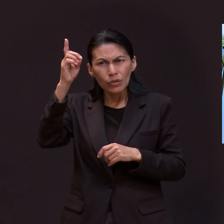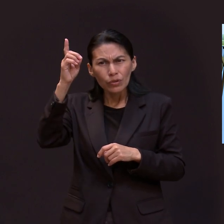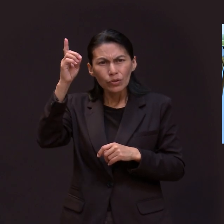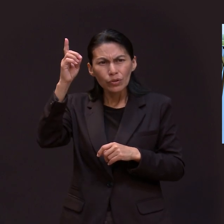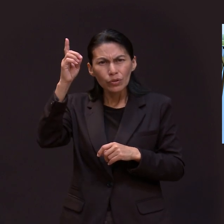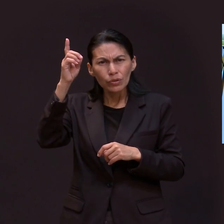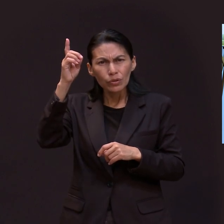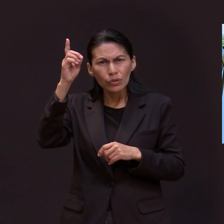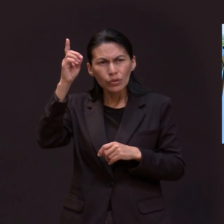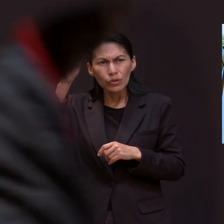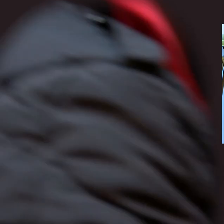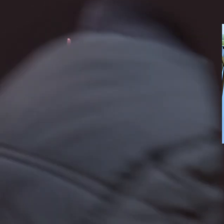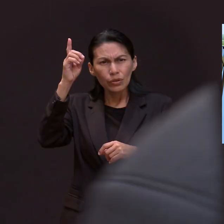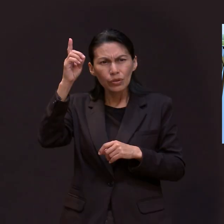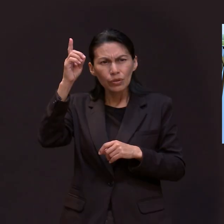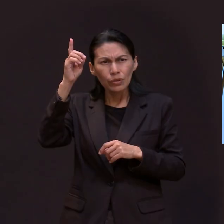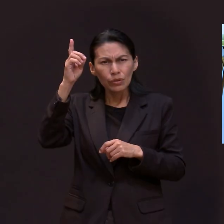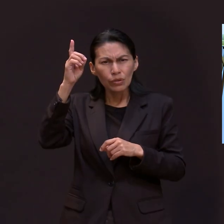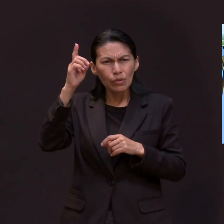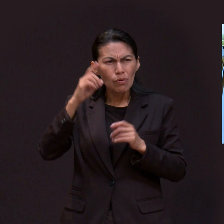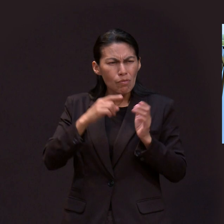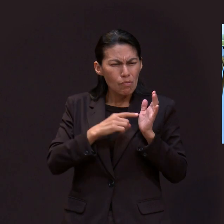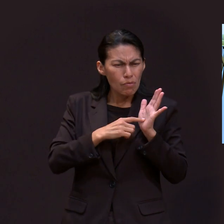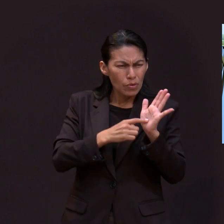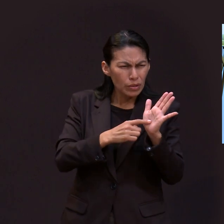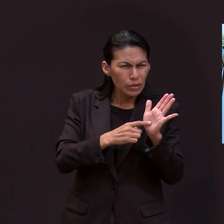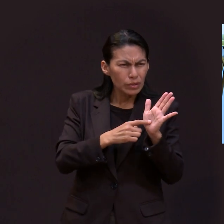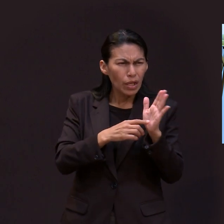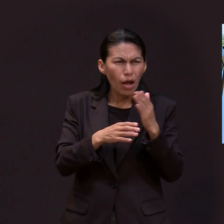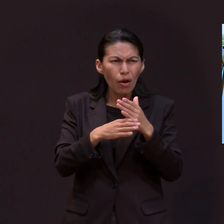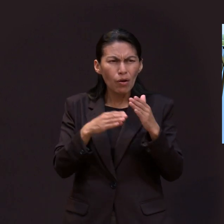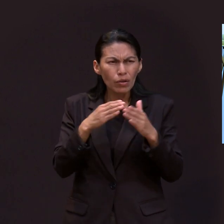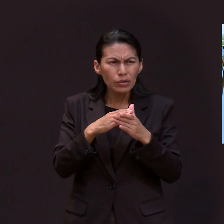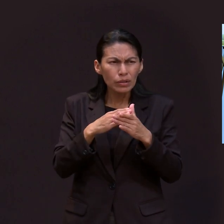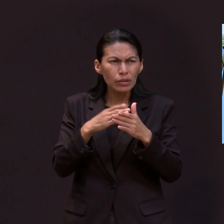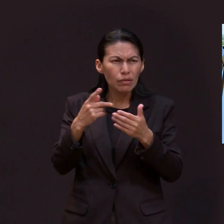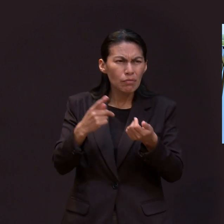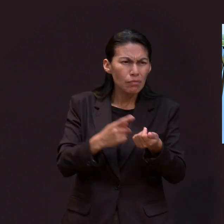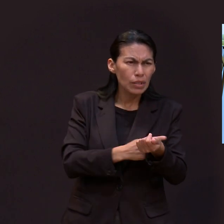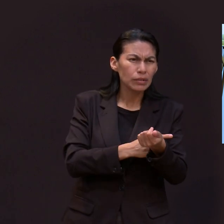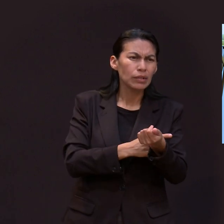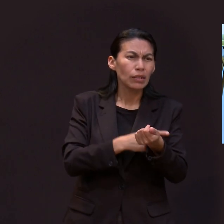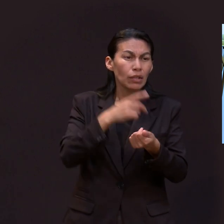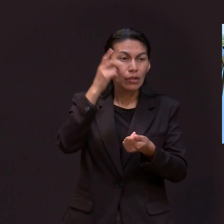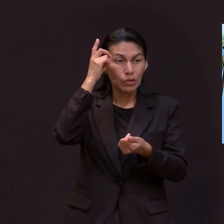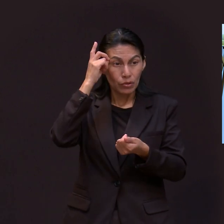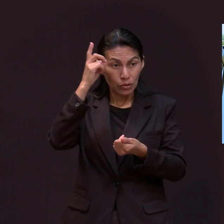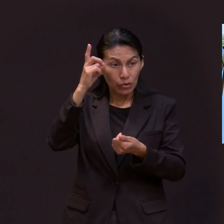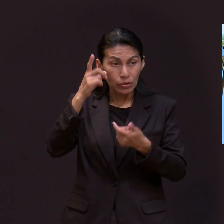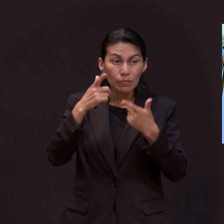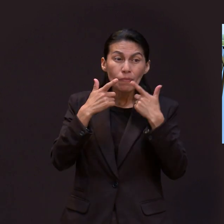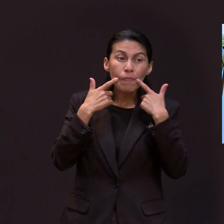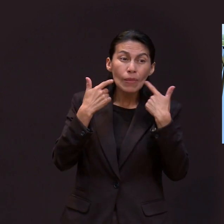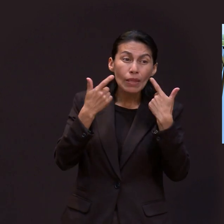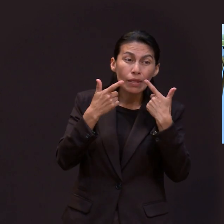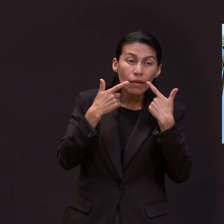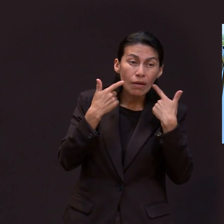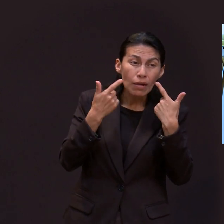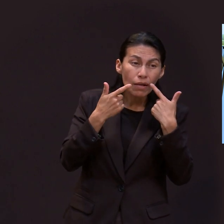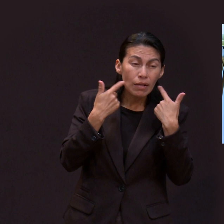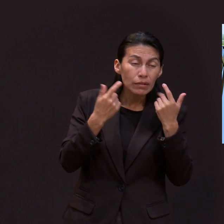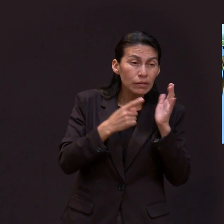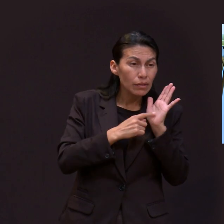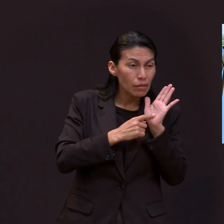sus secretos de las cosas que han de venir no es cierto entonces dios en su infinita gracia